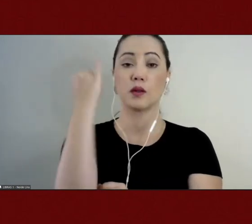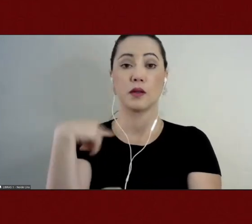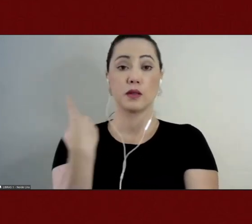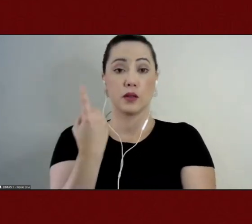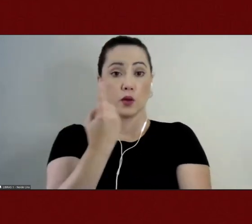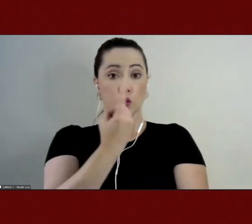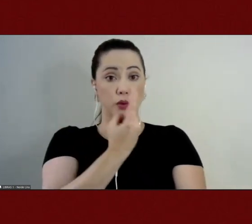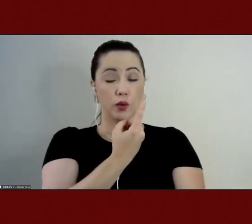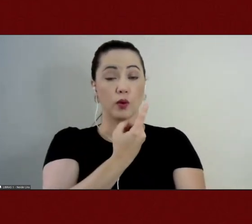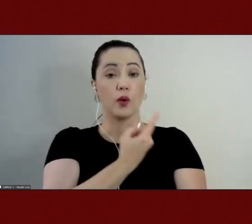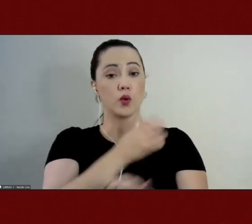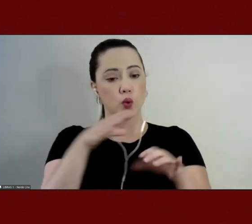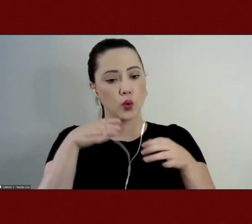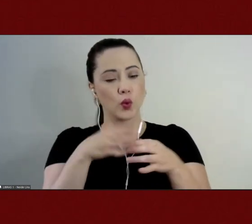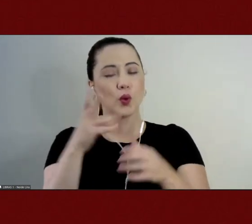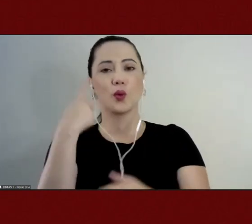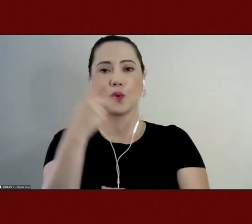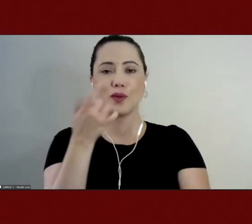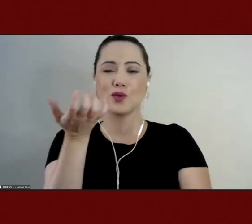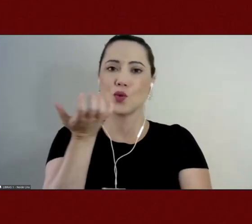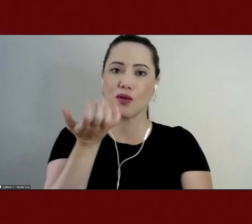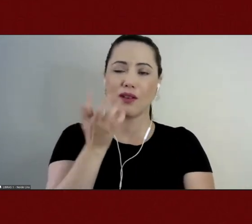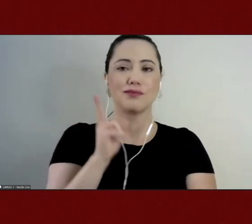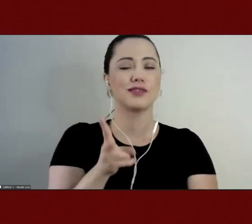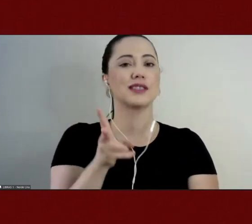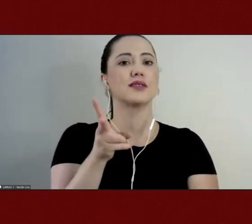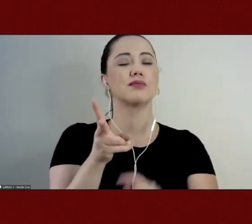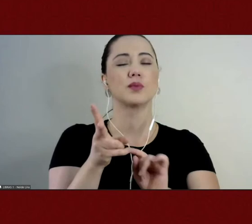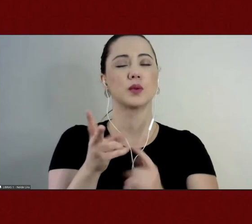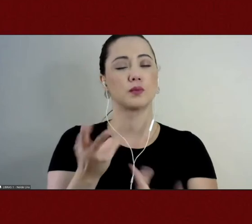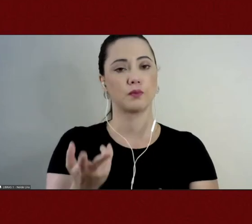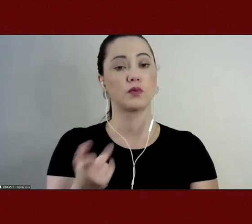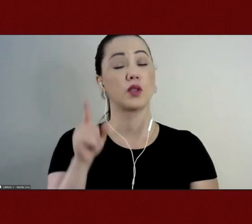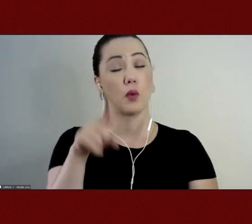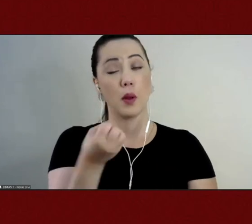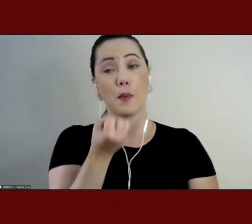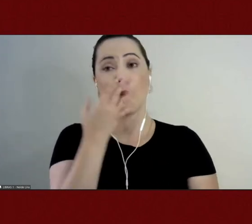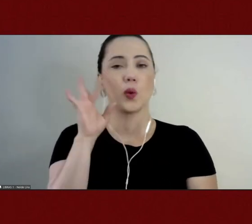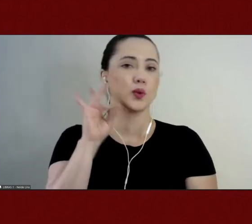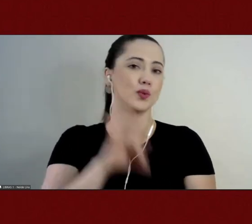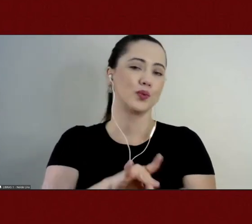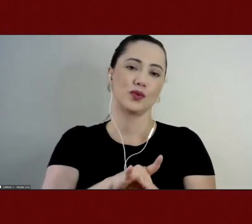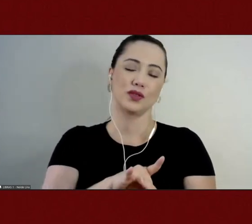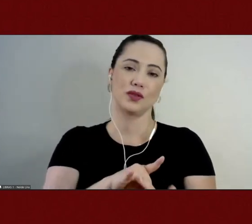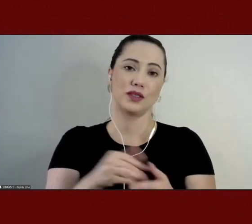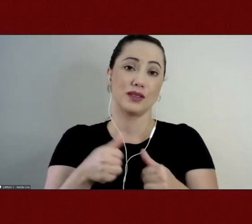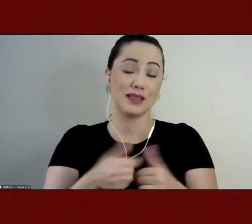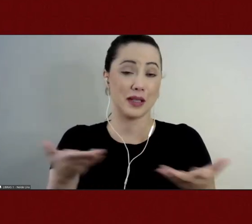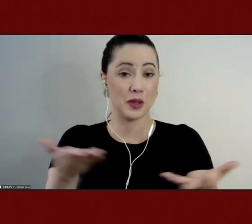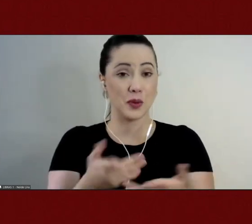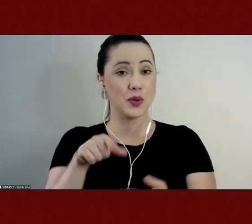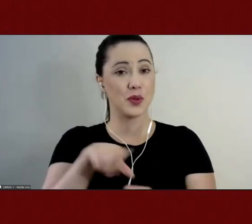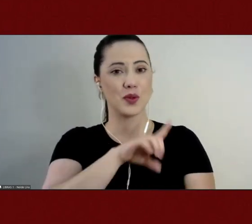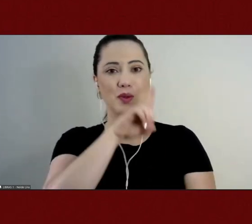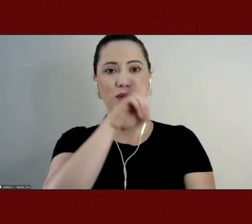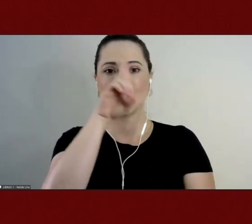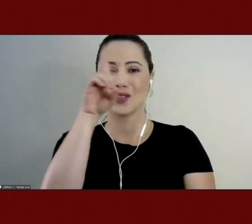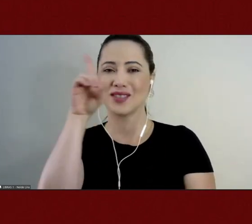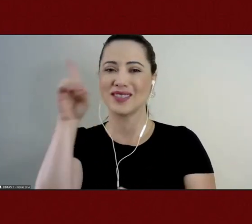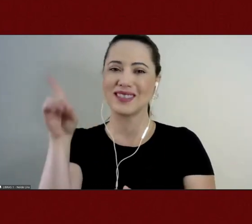persegue. Então, é realmente muito bom estar aqui, especialmente hoje, que é o Dia Internacional das